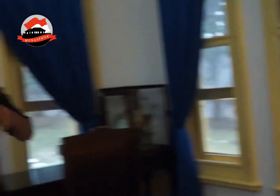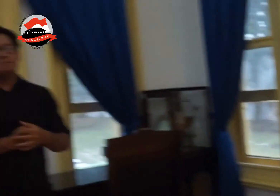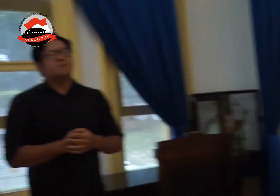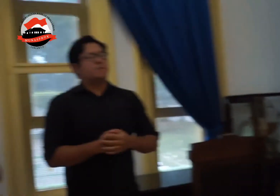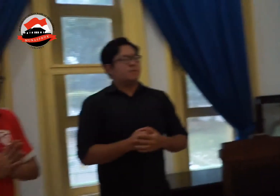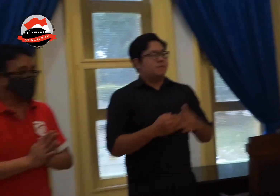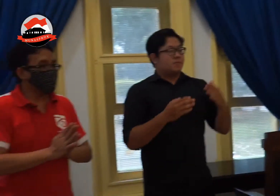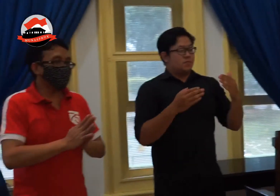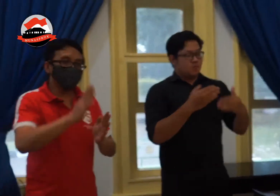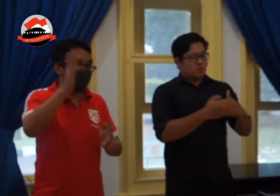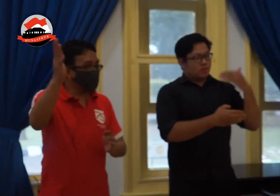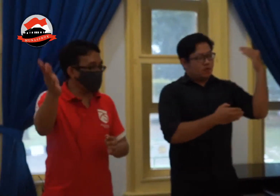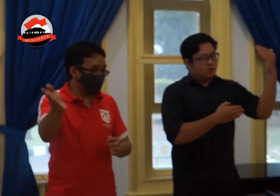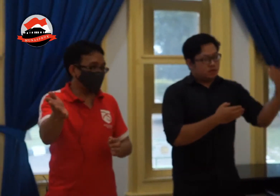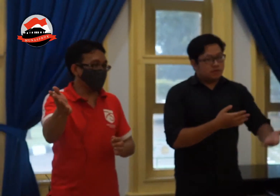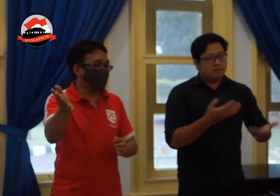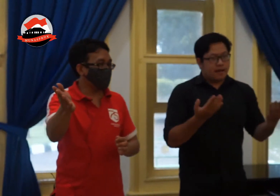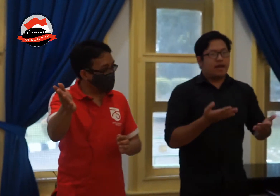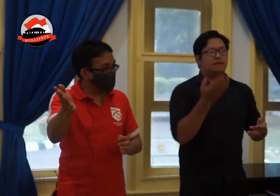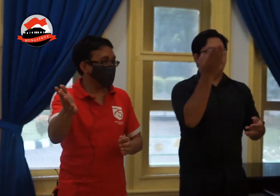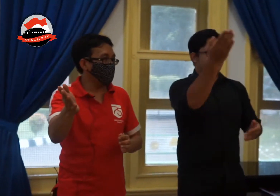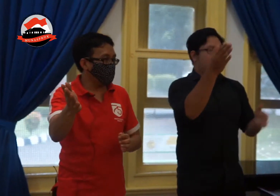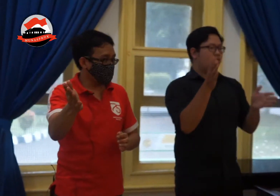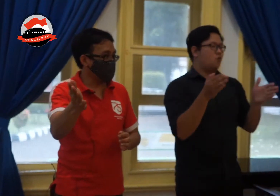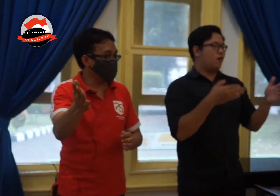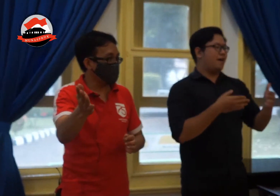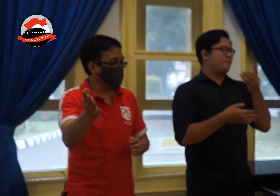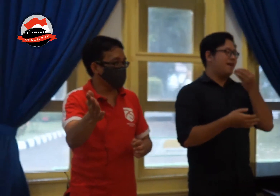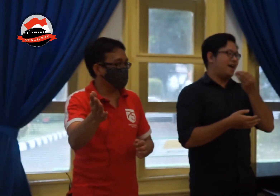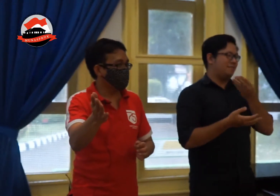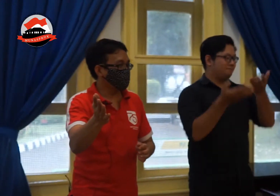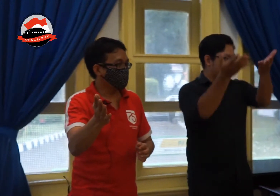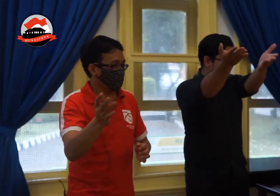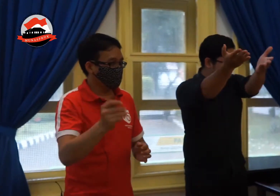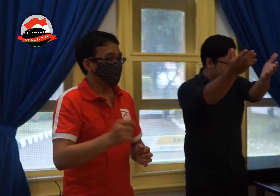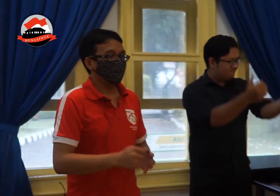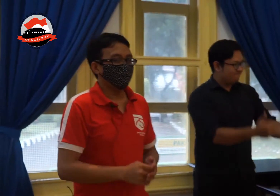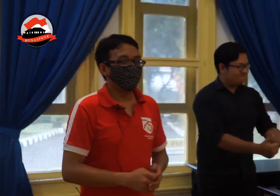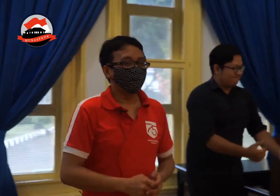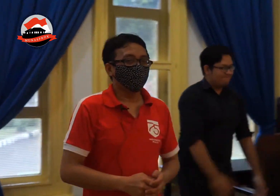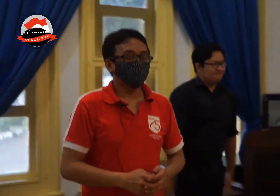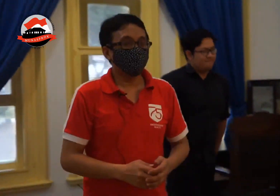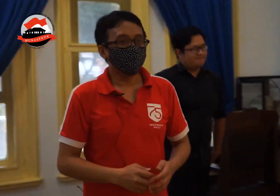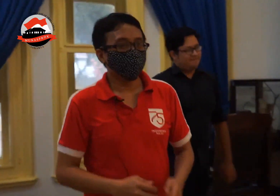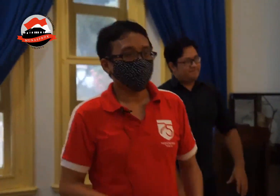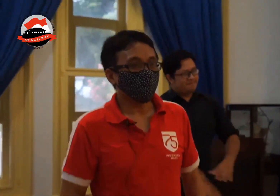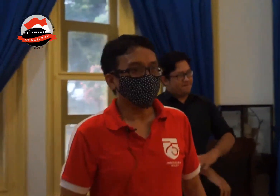peristiwa selanjutnya terjadi di ruang makan. Kita ke ruang selanjutnya yuk.